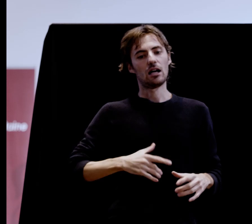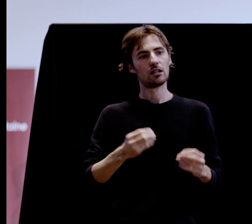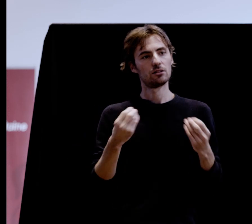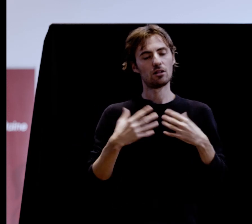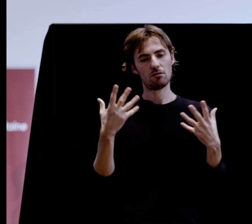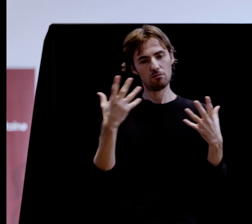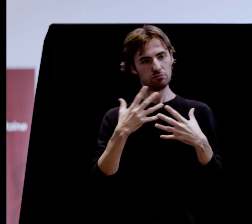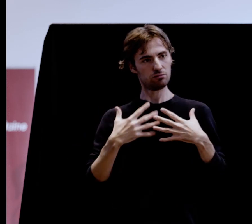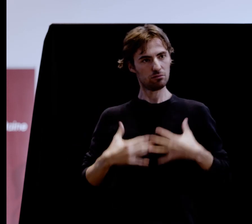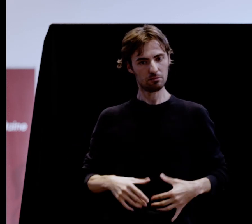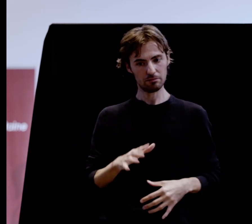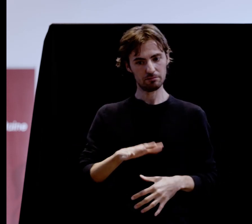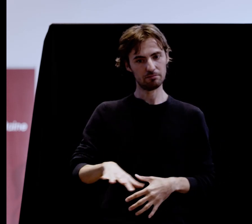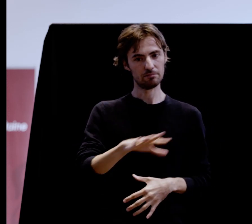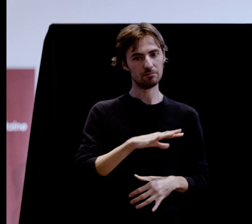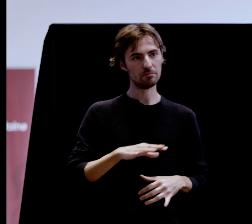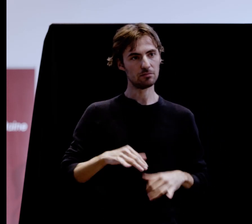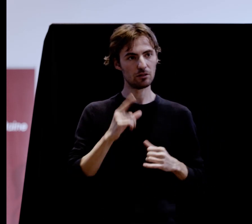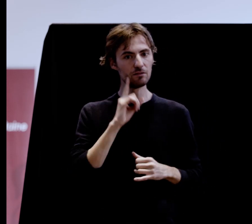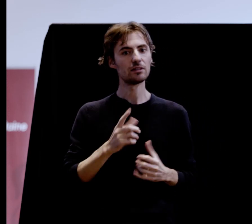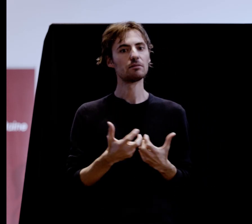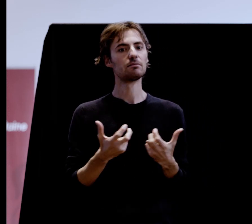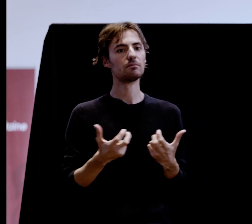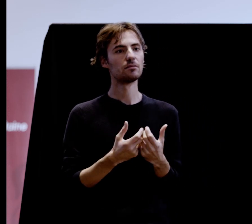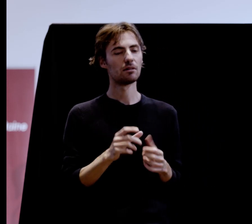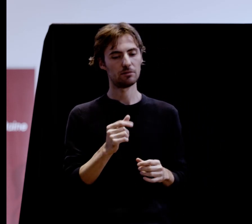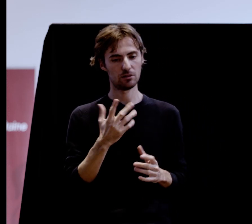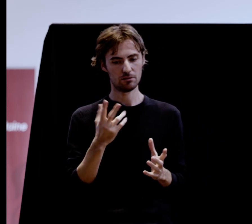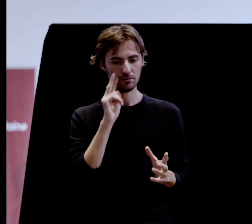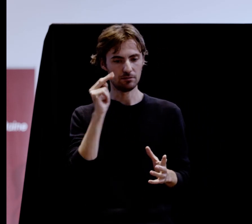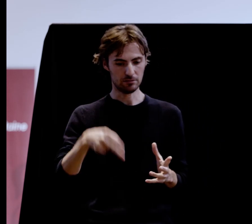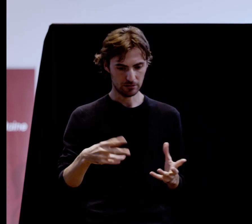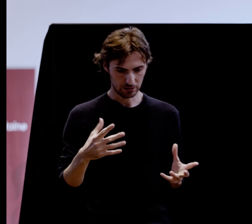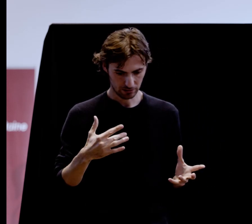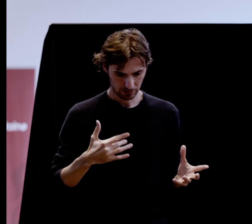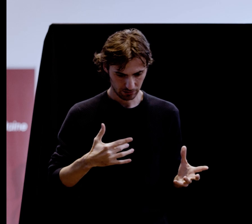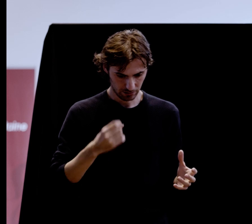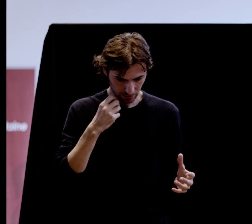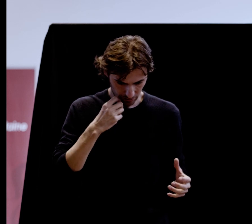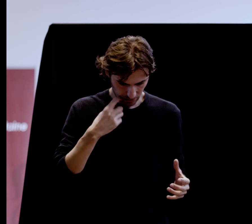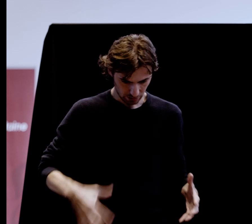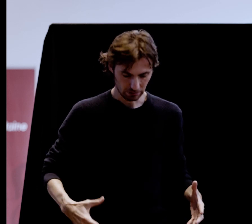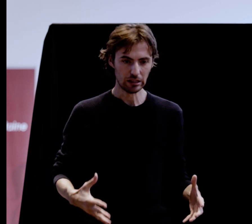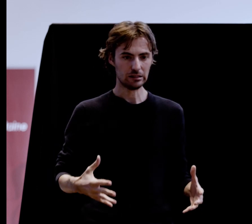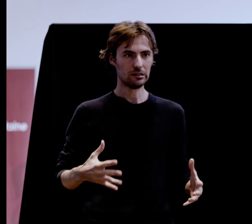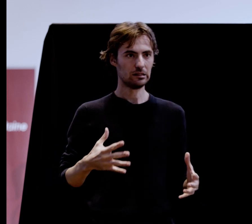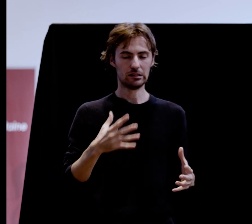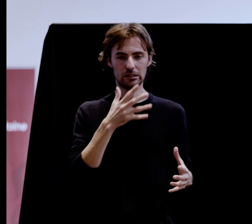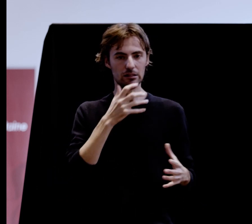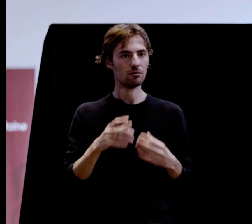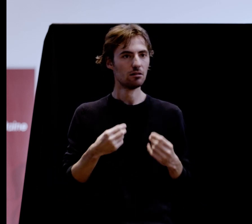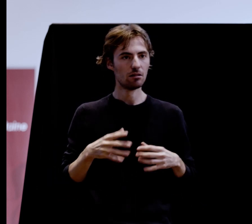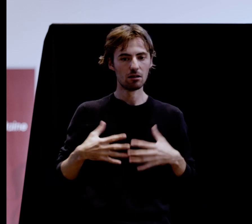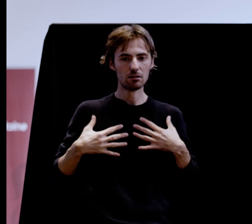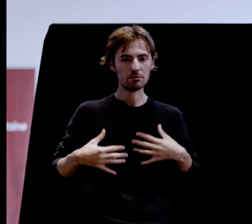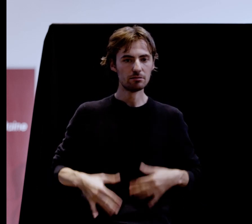filles qui sont sensibles, par exemple, à la vue du sang, qui ne supportent pas des sous-vêtements qui sont humides, et ça peut